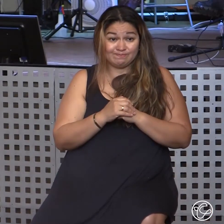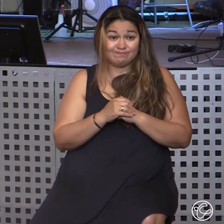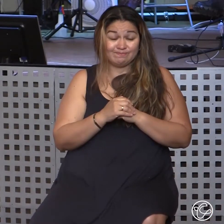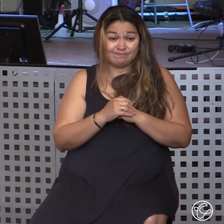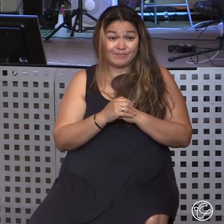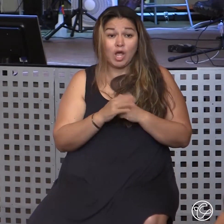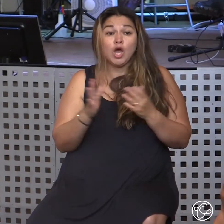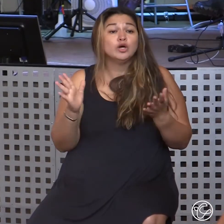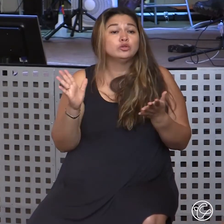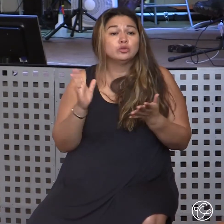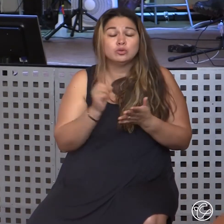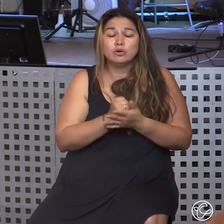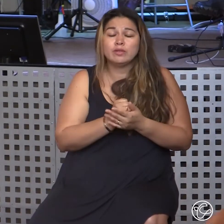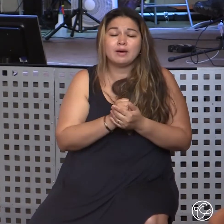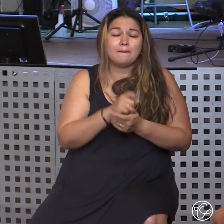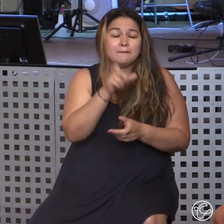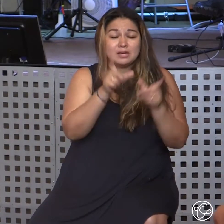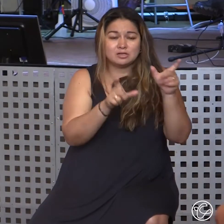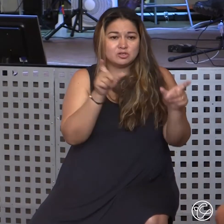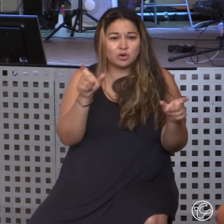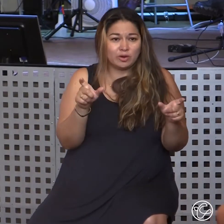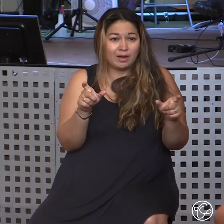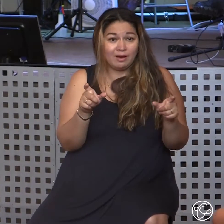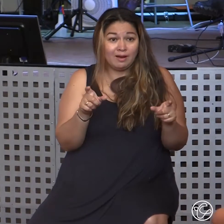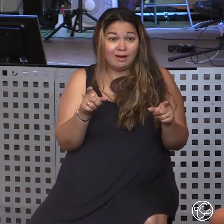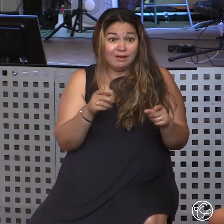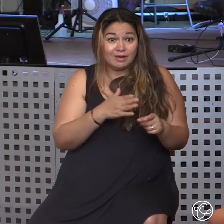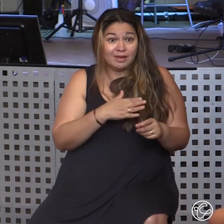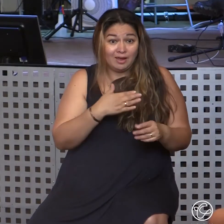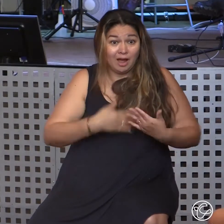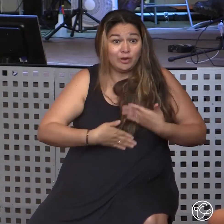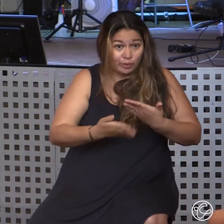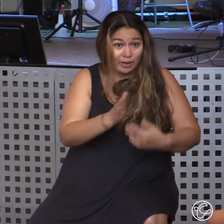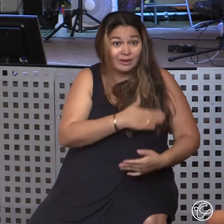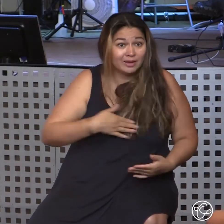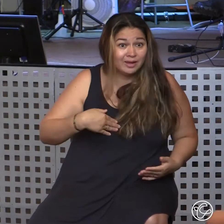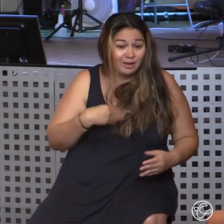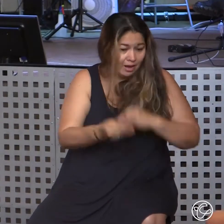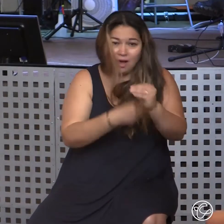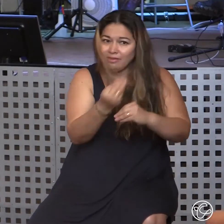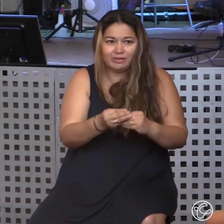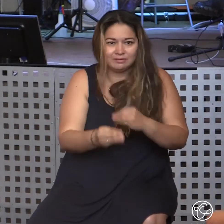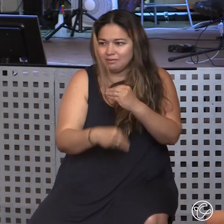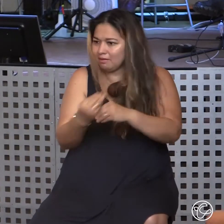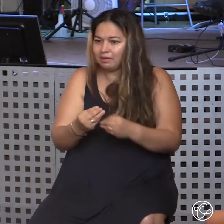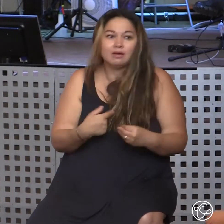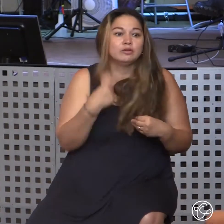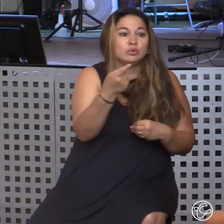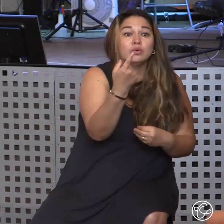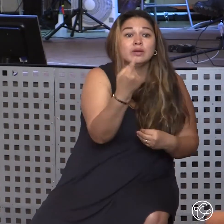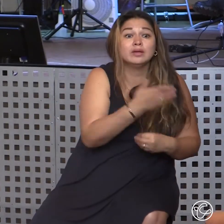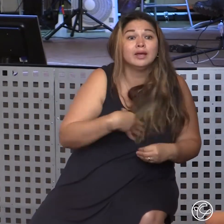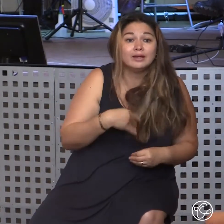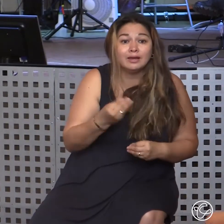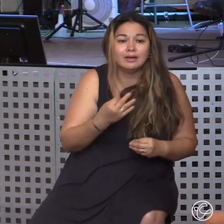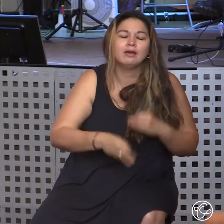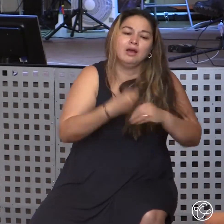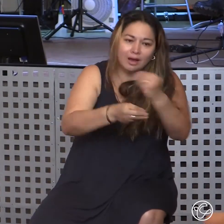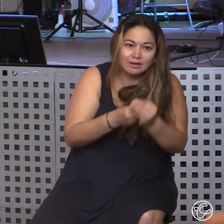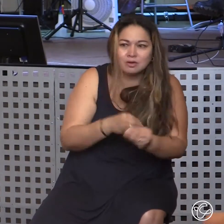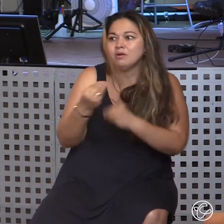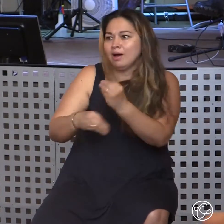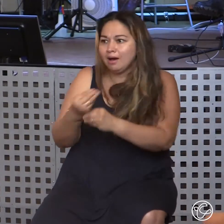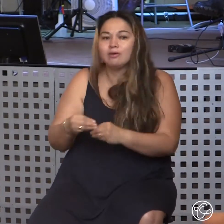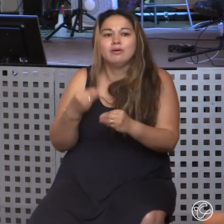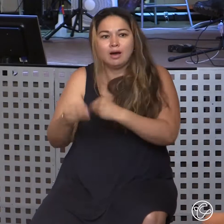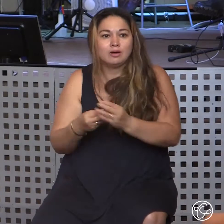Toda persona motivada hace, siempre se mueve. Toda persona, nuestro propio cuerpo se mueve. Mira, tú te